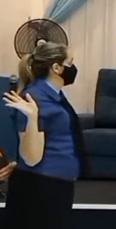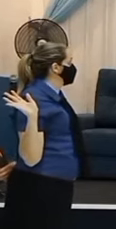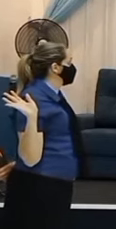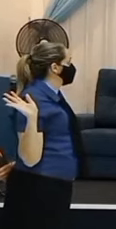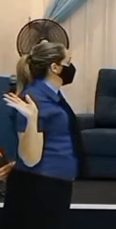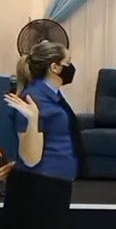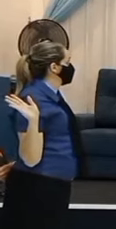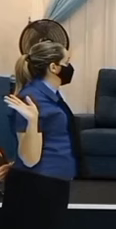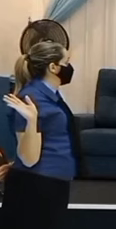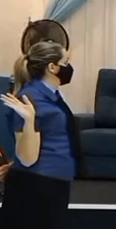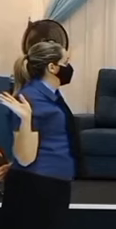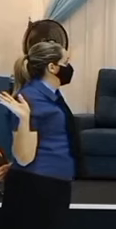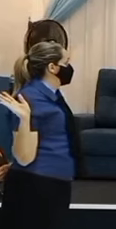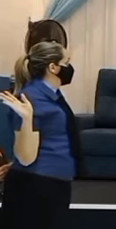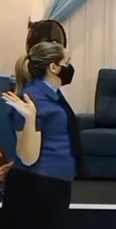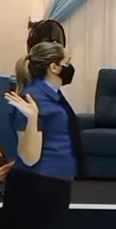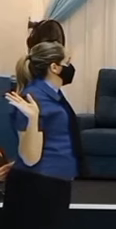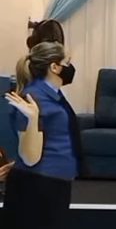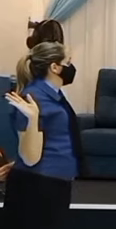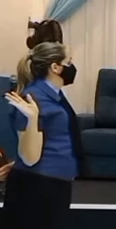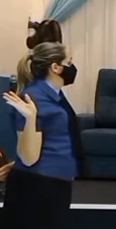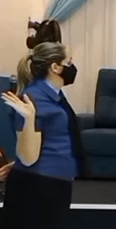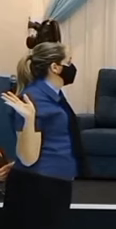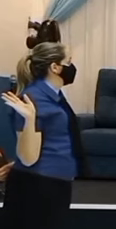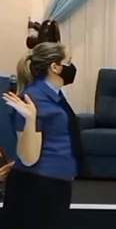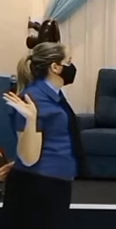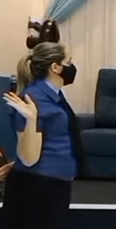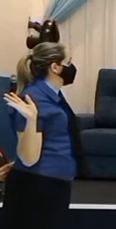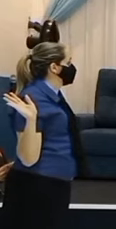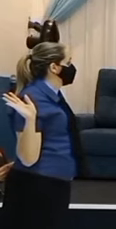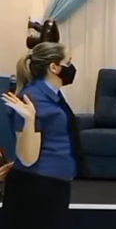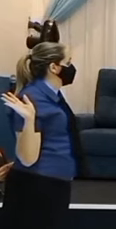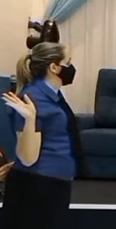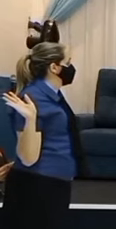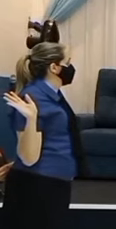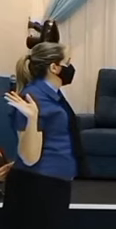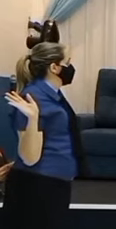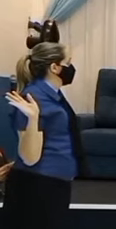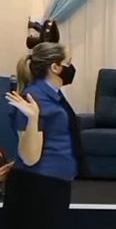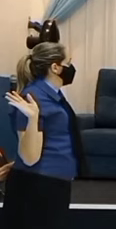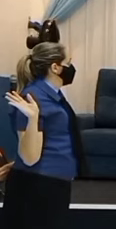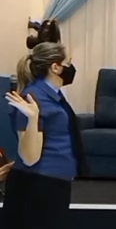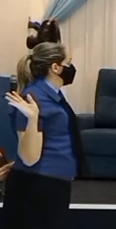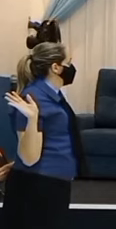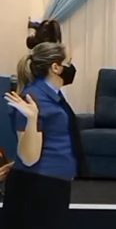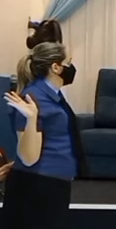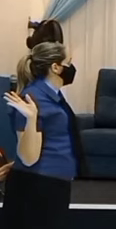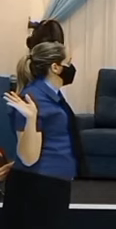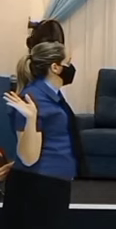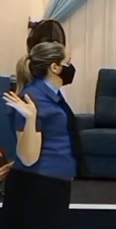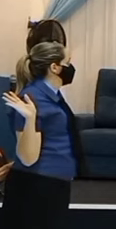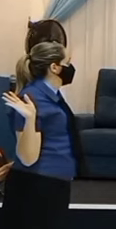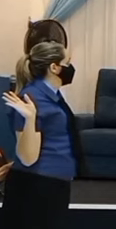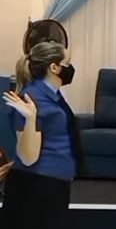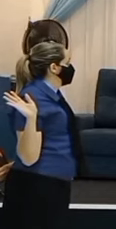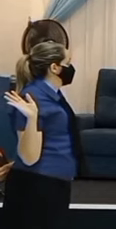o gigante, vai levar minha filha de presente. Davi tentou engravidar Mical e ela não engravida. O cara mata o gigante para ganhar uma